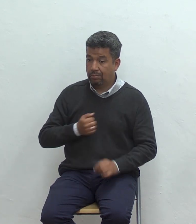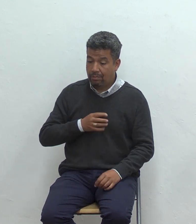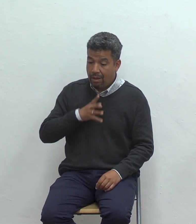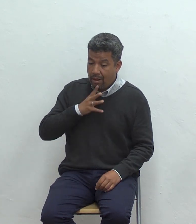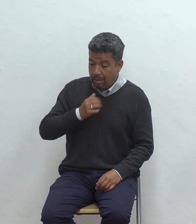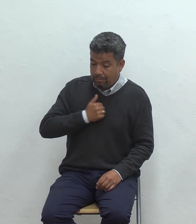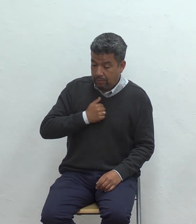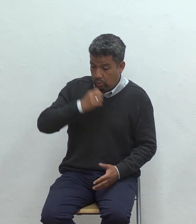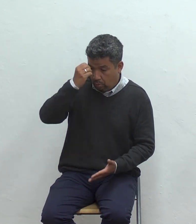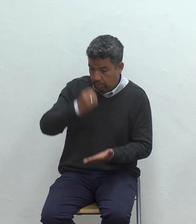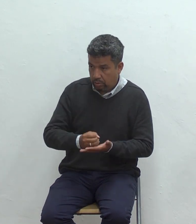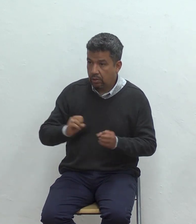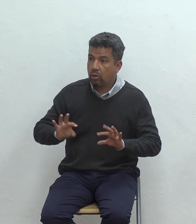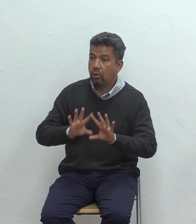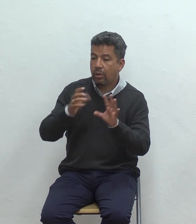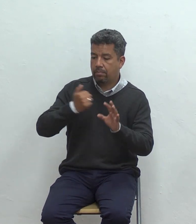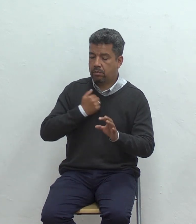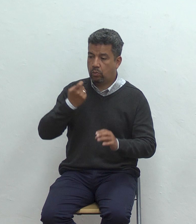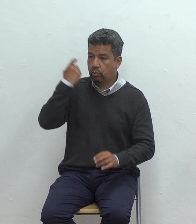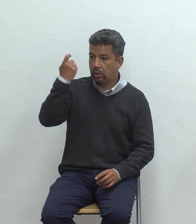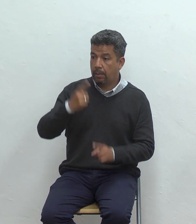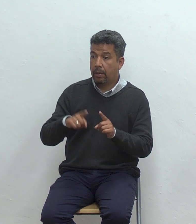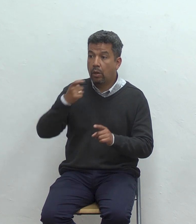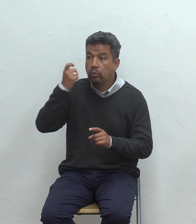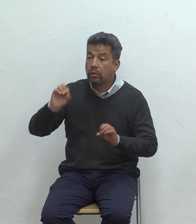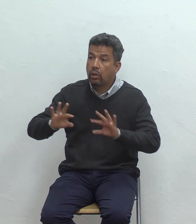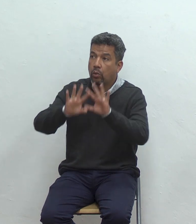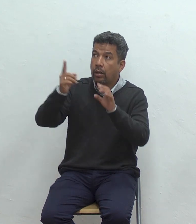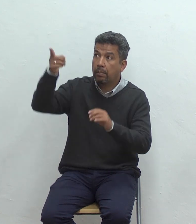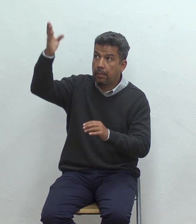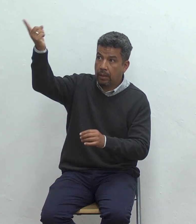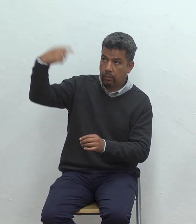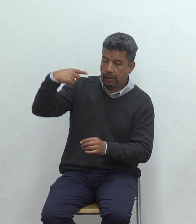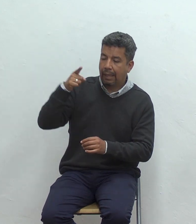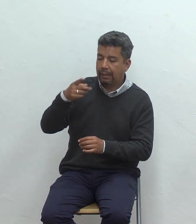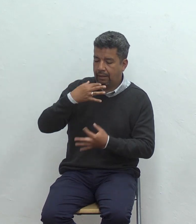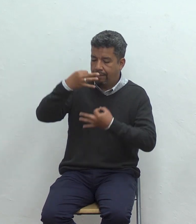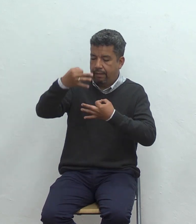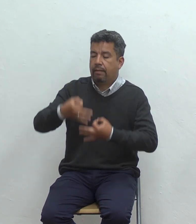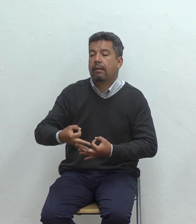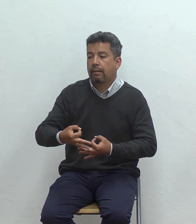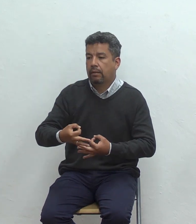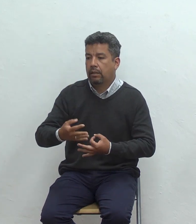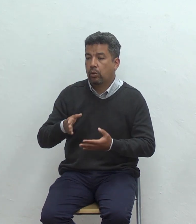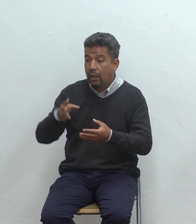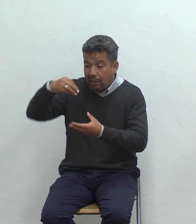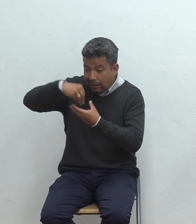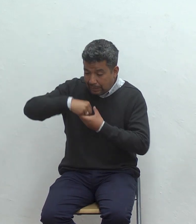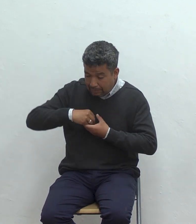propia cuenta, su propia gloria busca, pero el que busca la gloria del que le envió, este es verdadero y no hay en